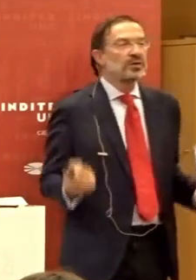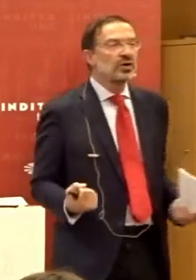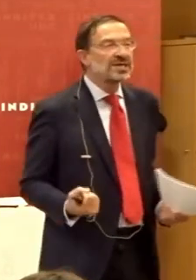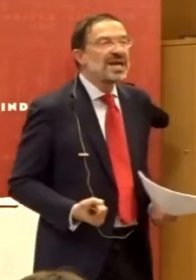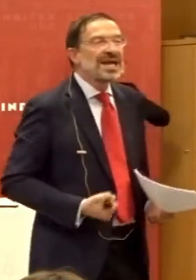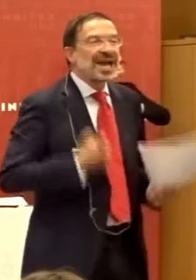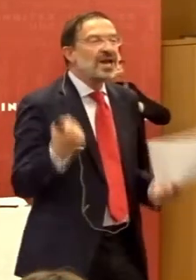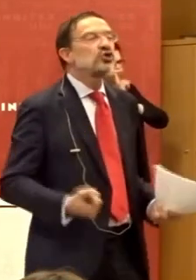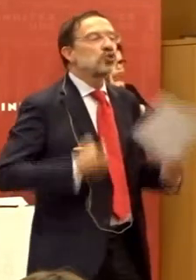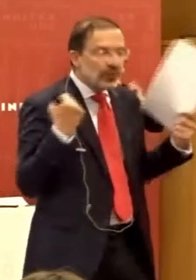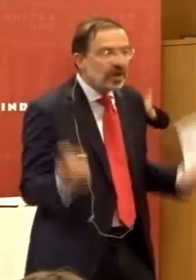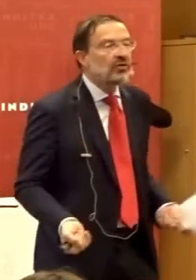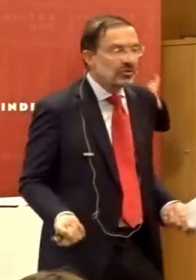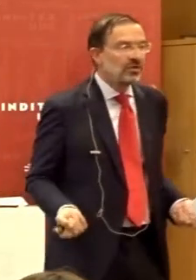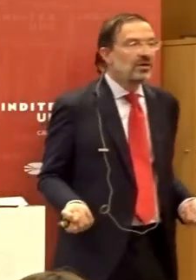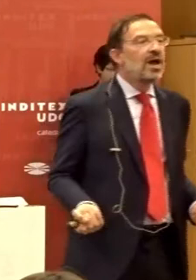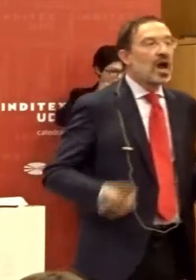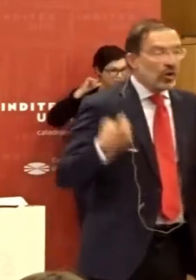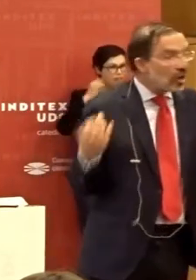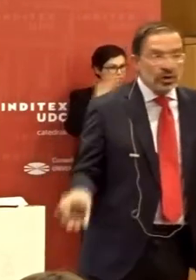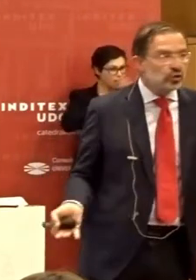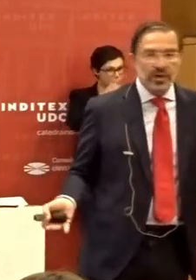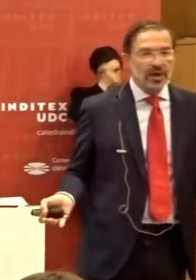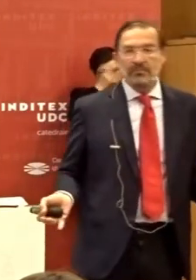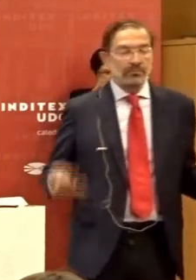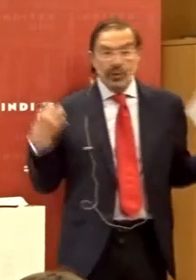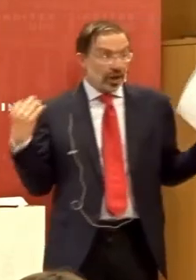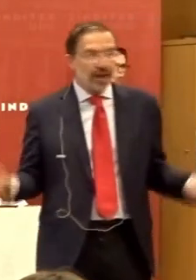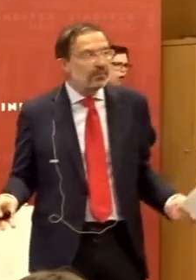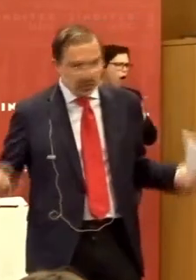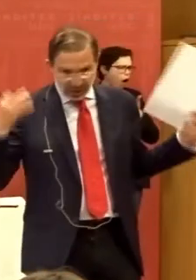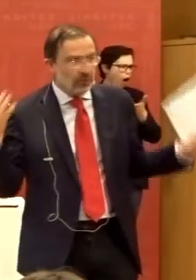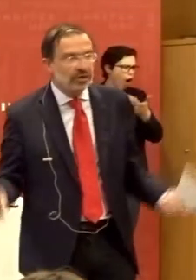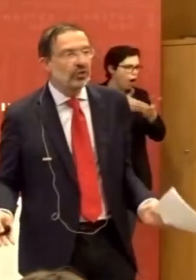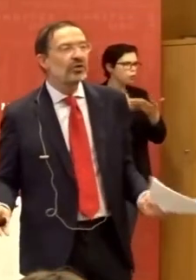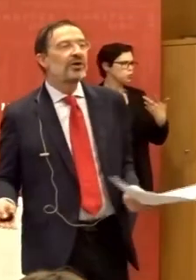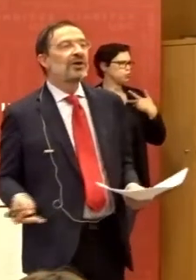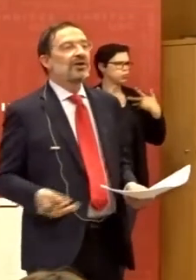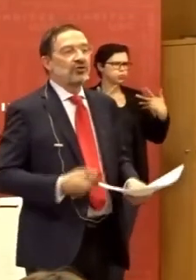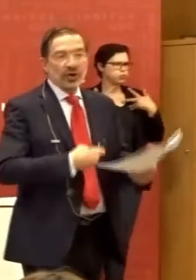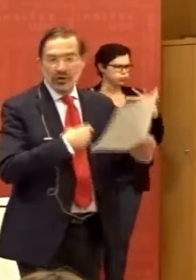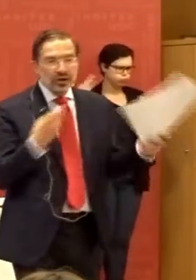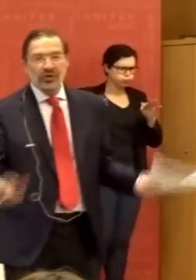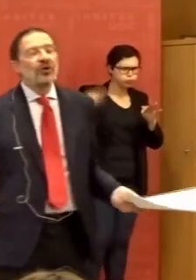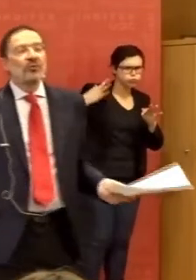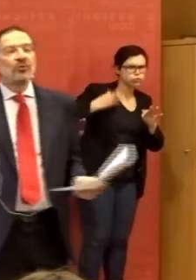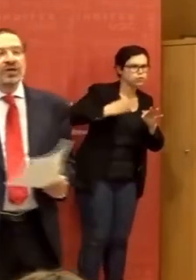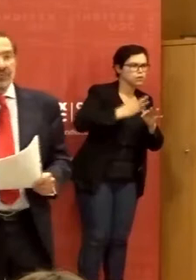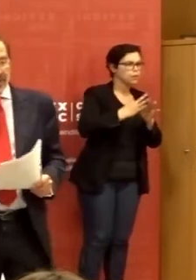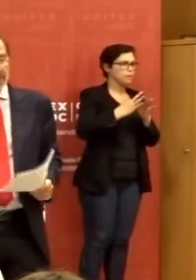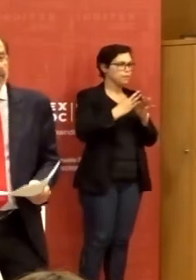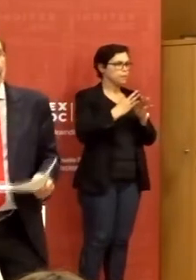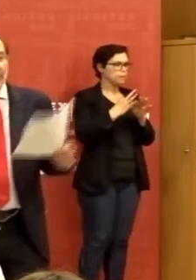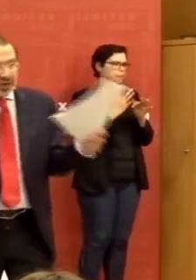intelectual son personas que han sufrido a lo largo de su vida, por ejemplo, y sobre todo, y yo he oído